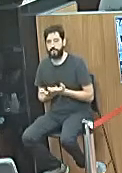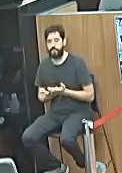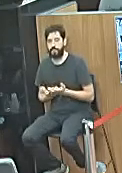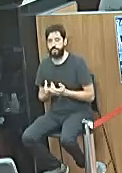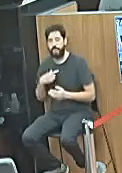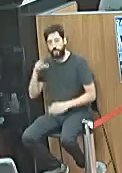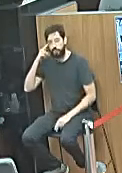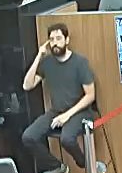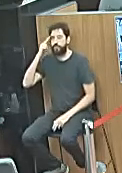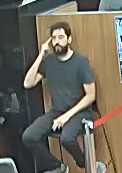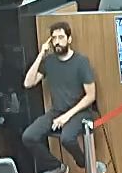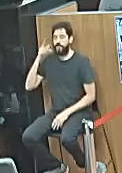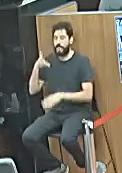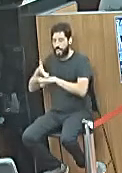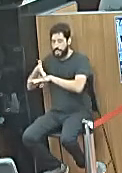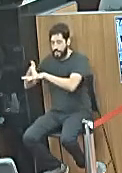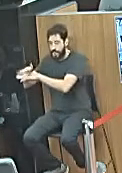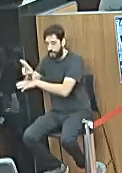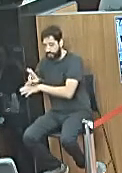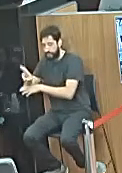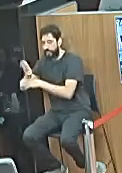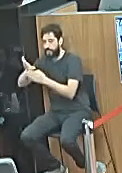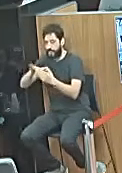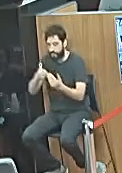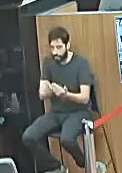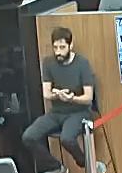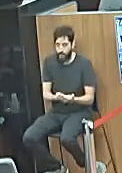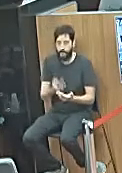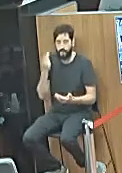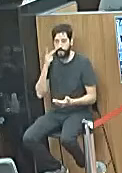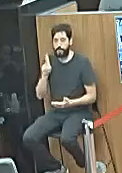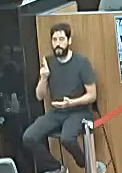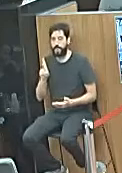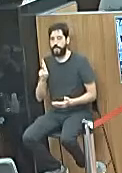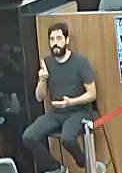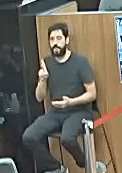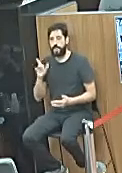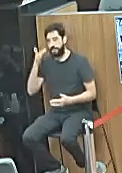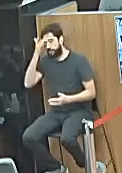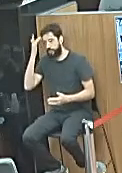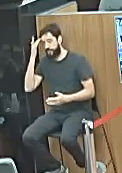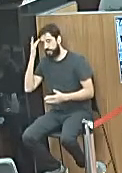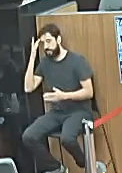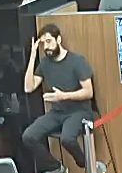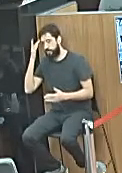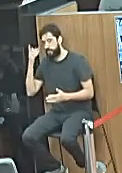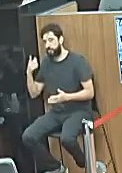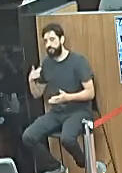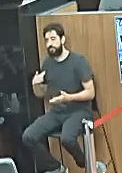adentrar as universidades às escolas pra que as pessoas já chegam inclusive